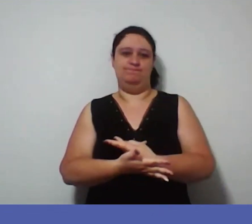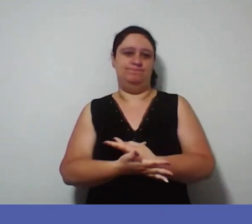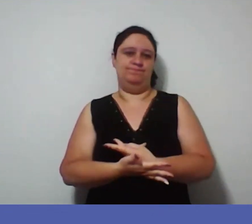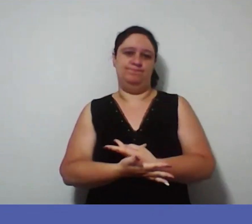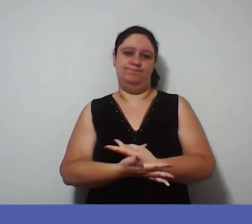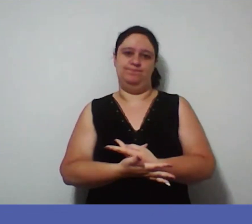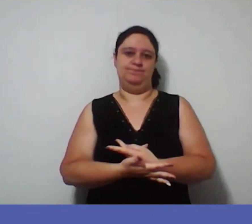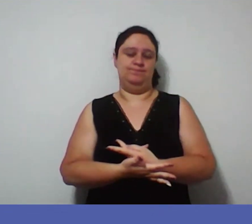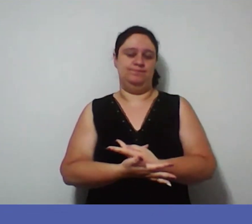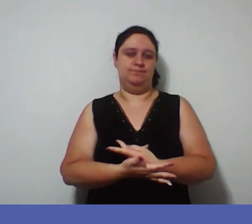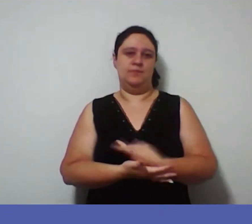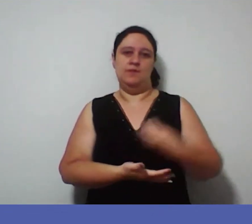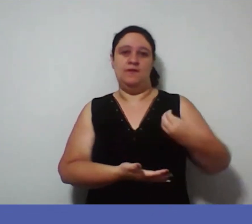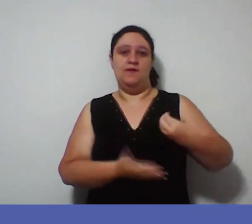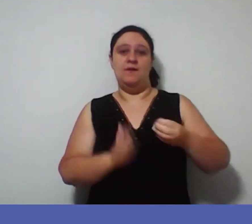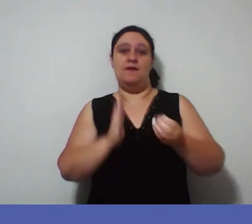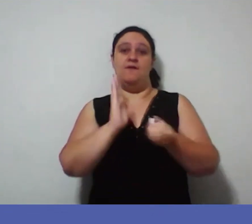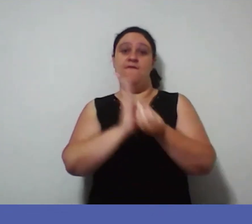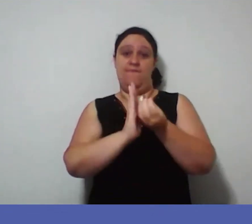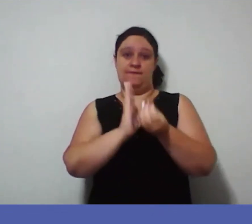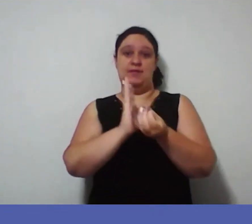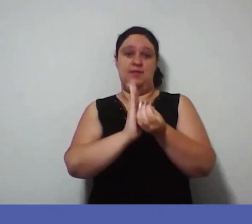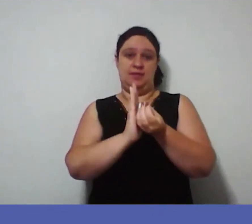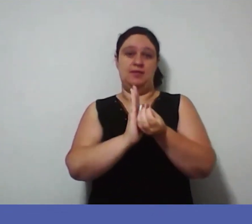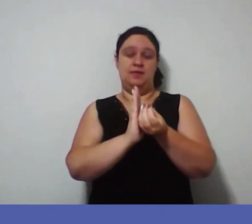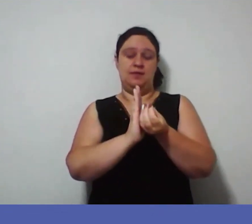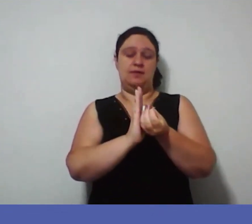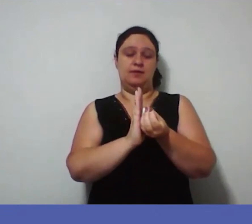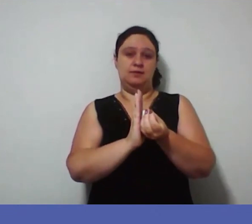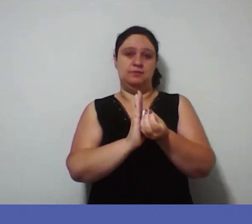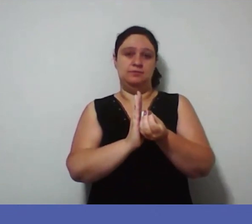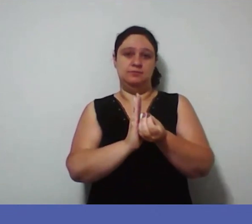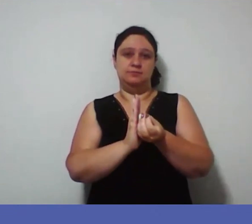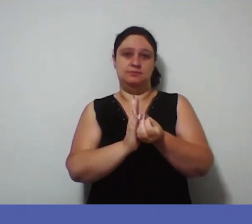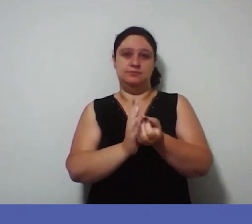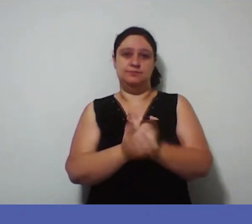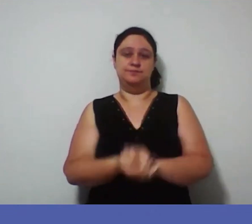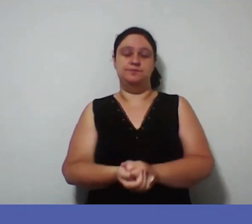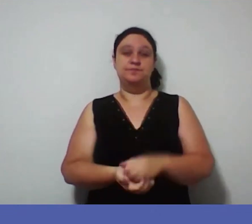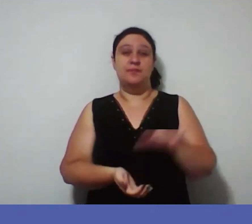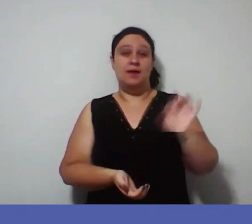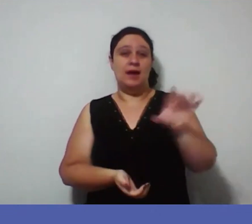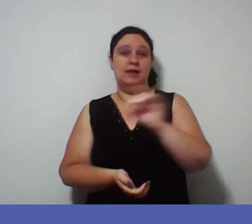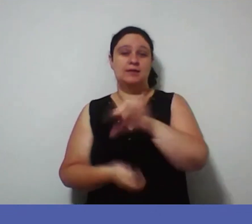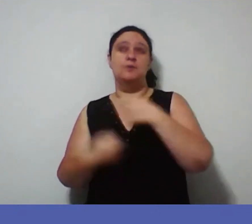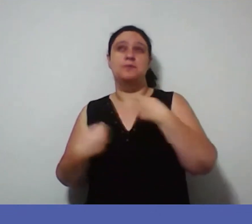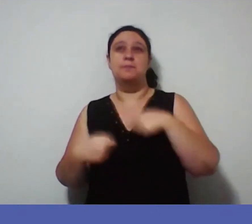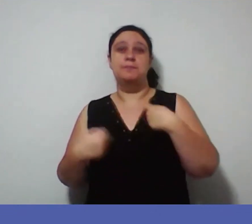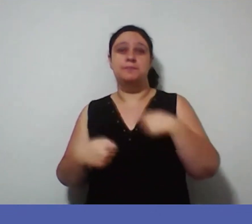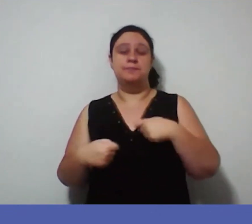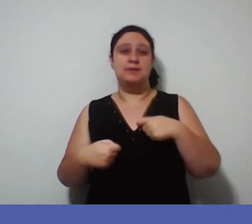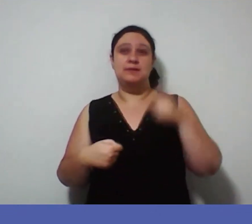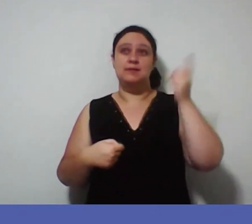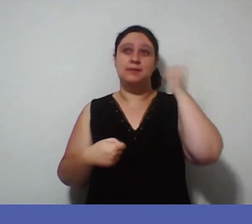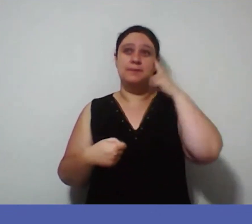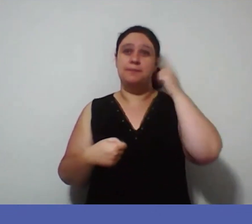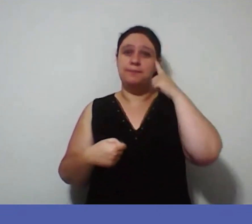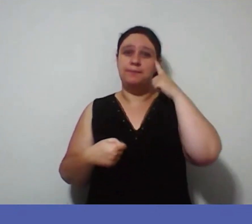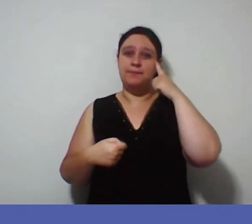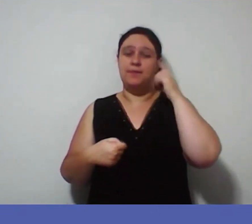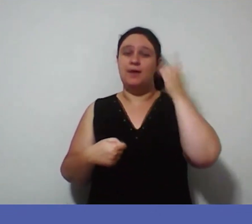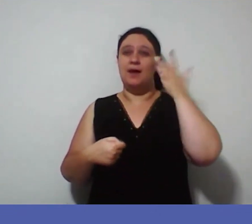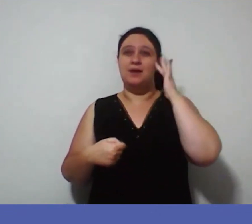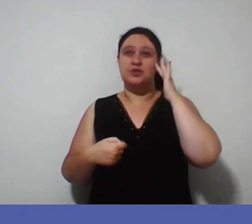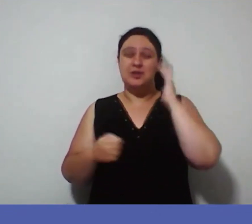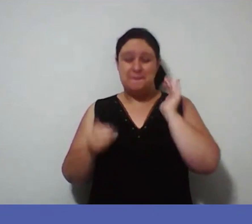da igreja, né, cada um deve considerar, com toda a humildade, já li